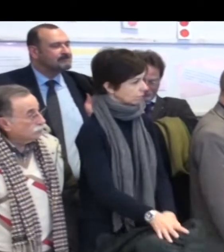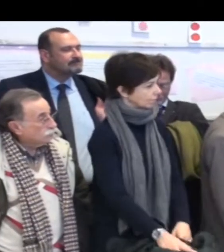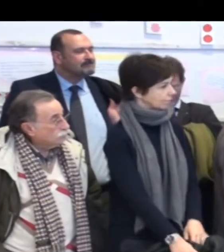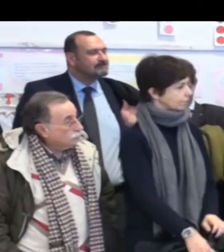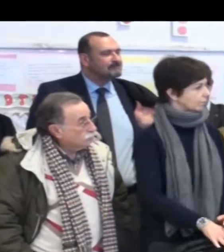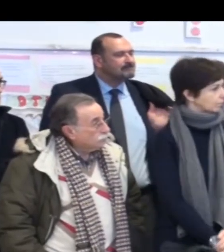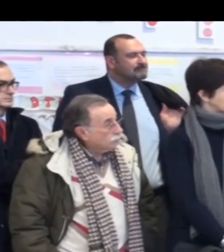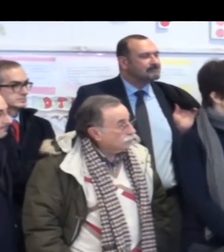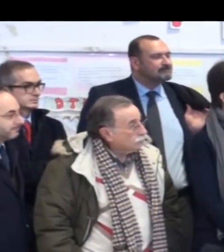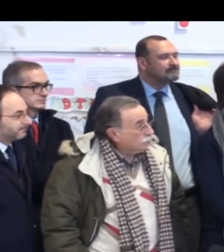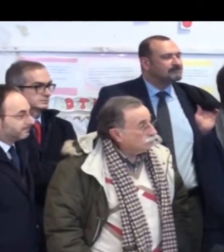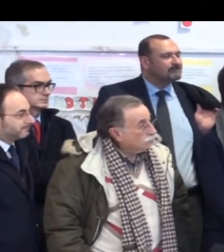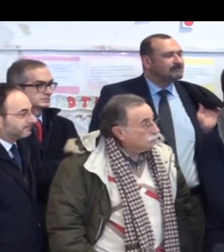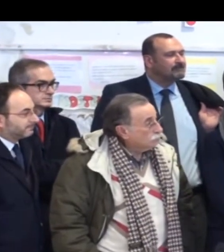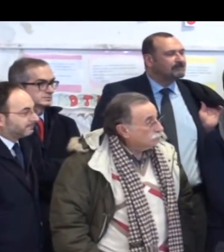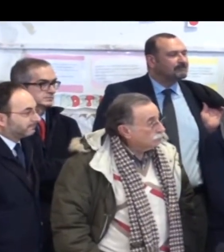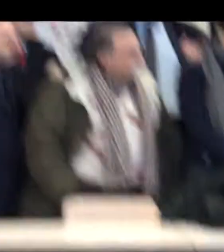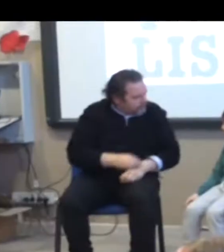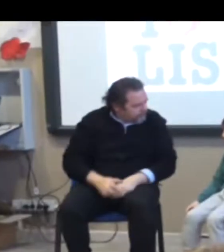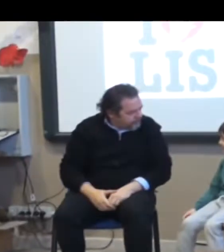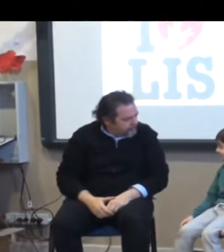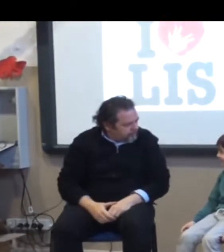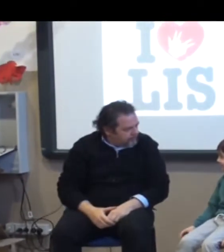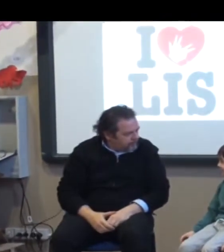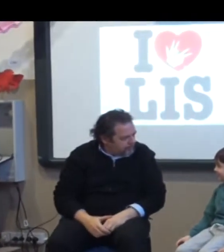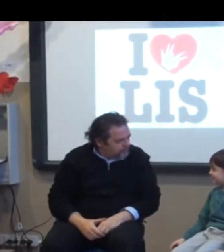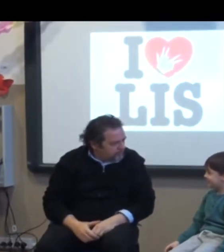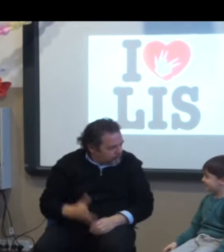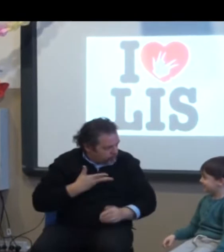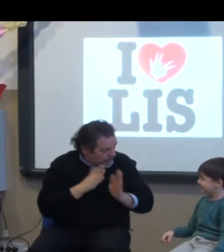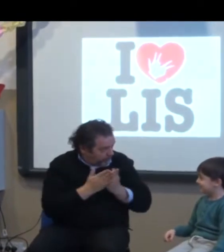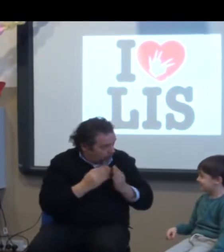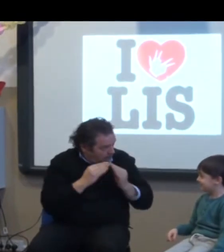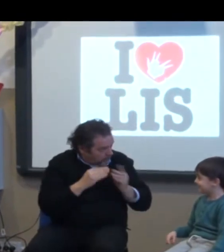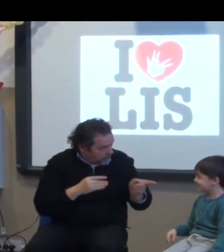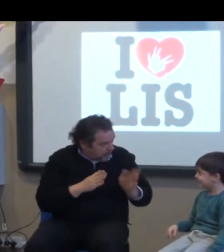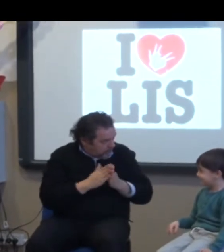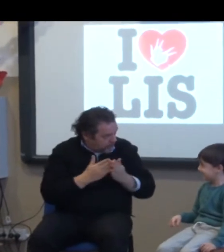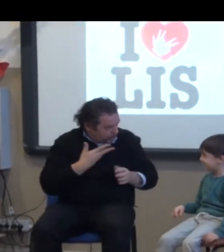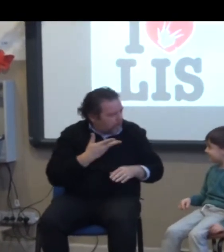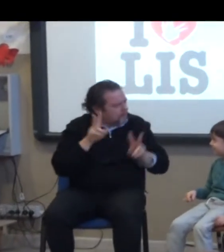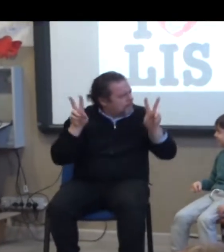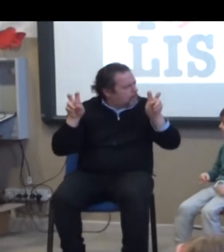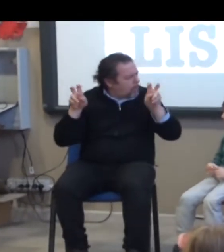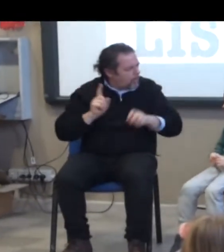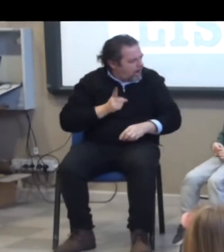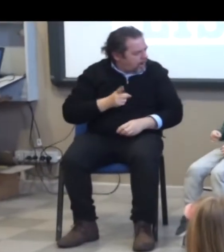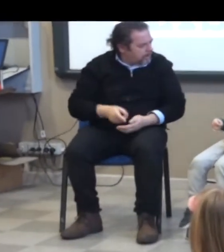voluta dall'assessore all'istruzione elena fiorino che ha visto un investimento regionale di 237 mila euro